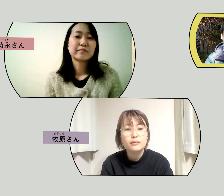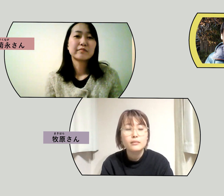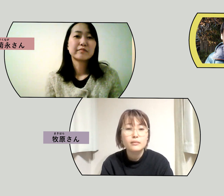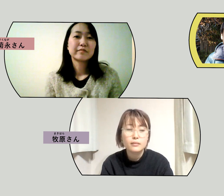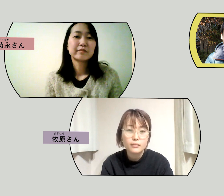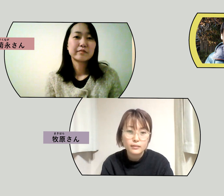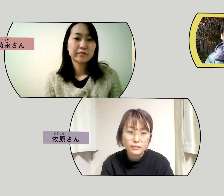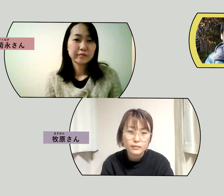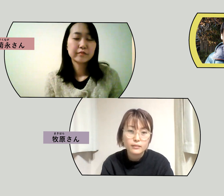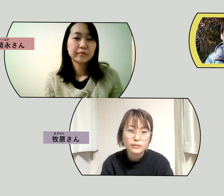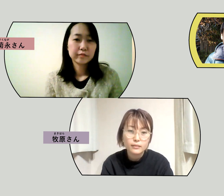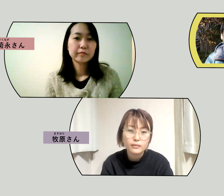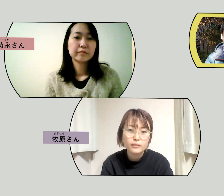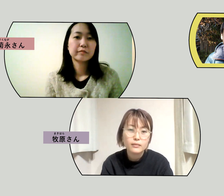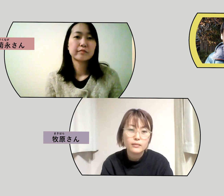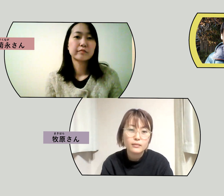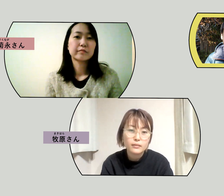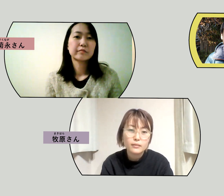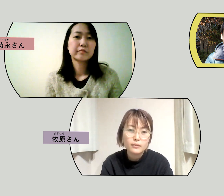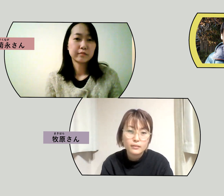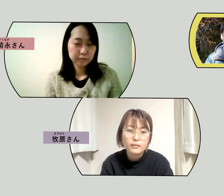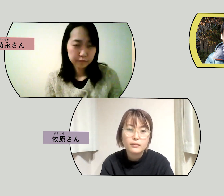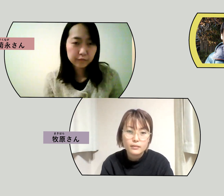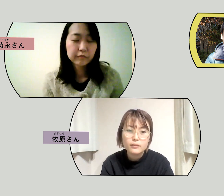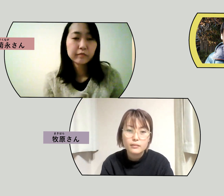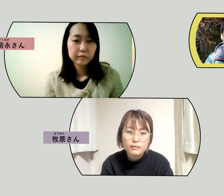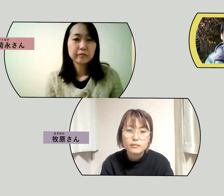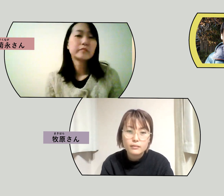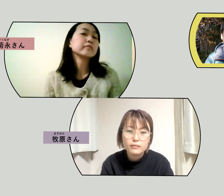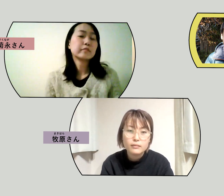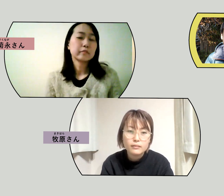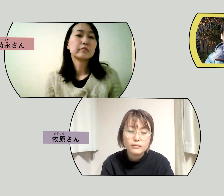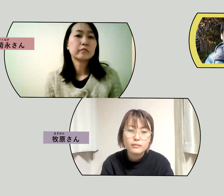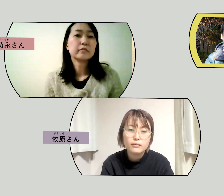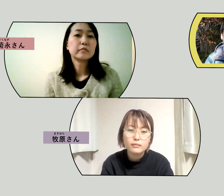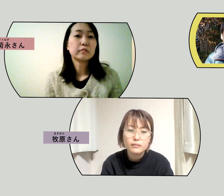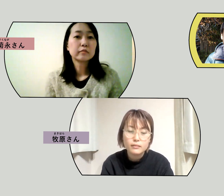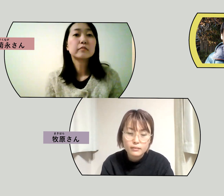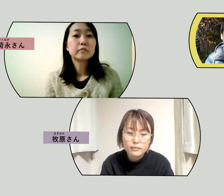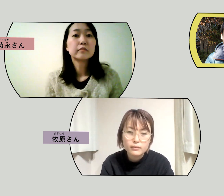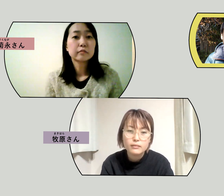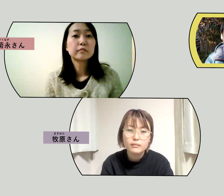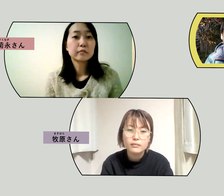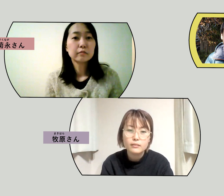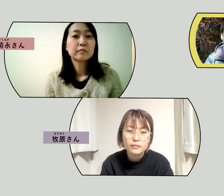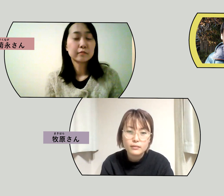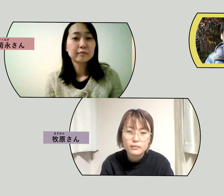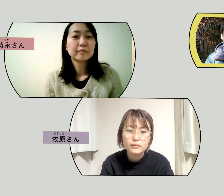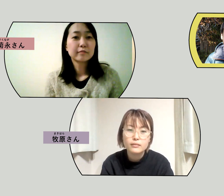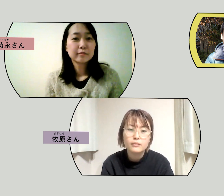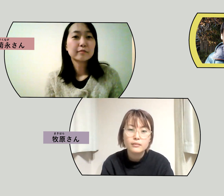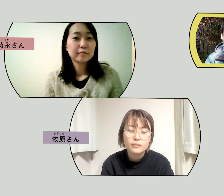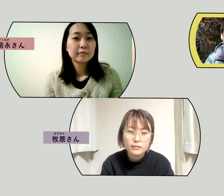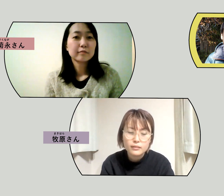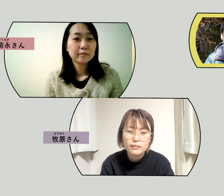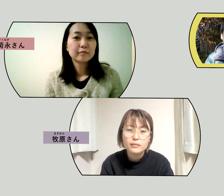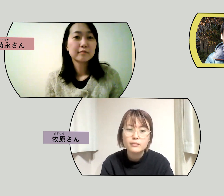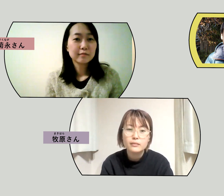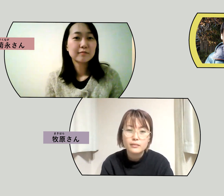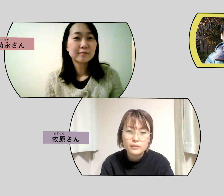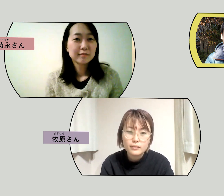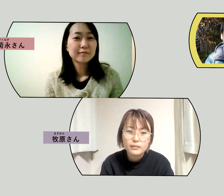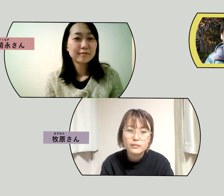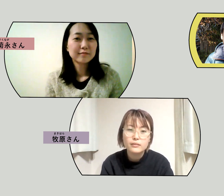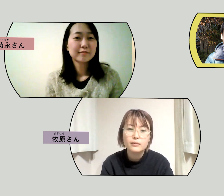前門のしえっと分泌化っていうか作家さんの描写とかって